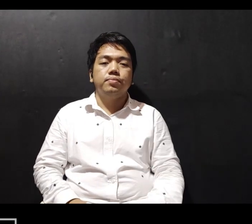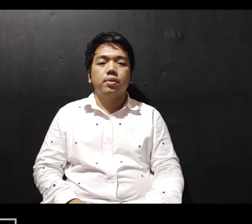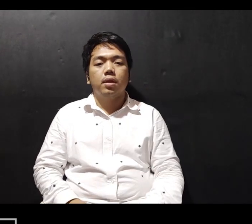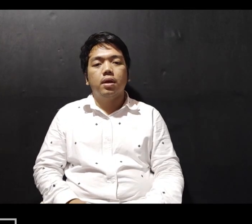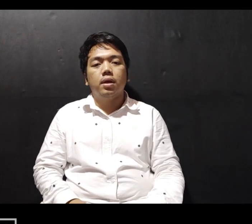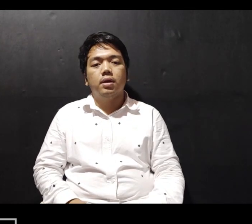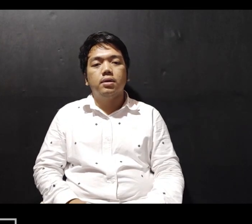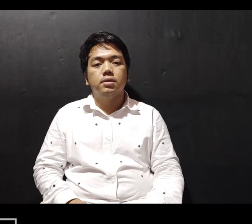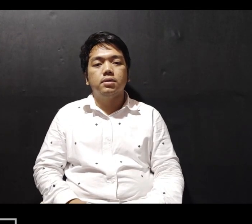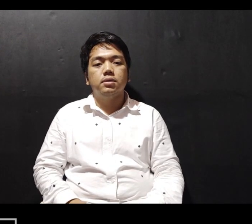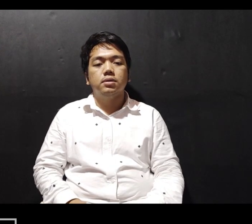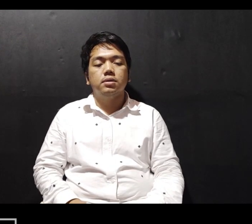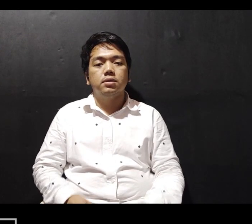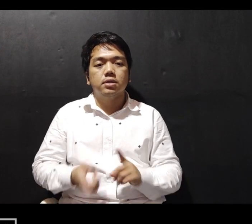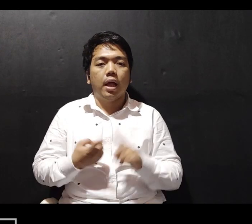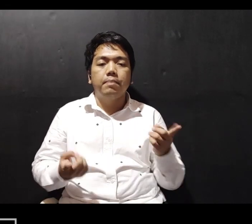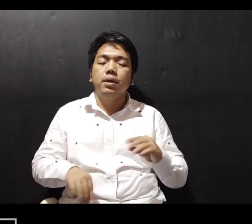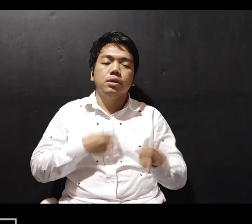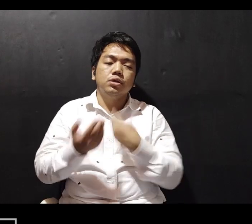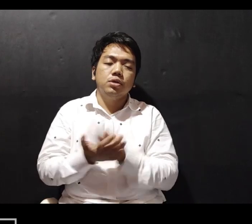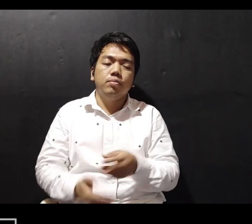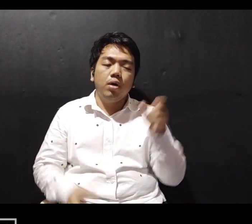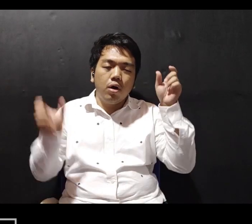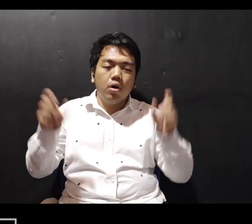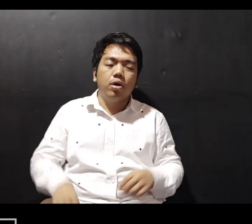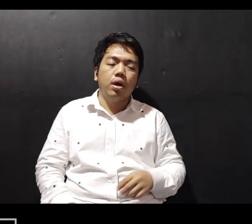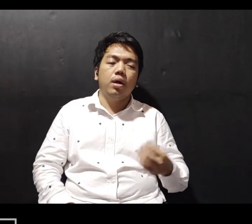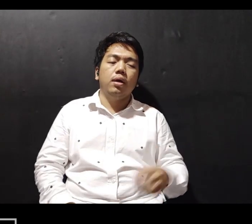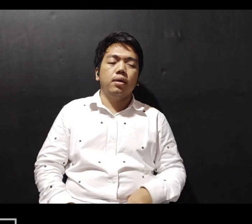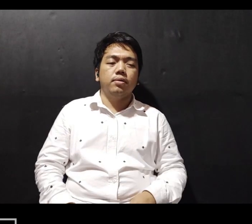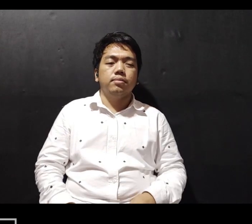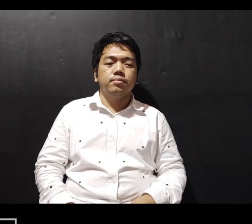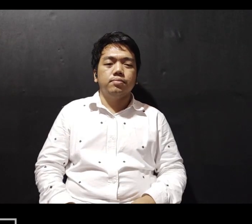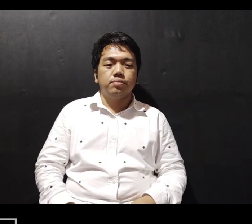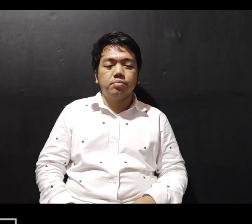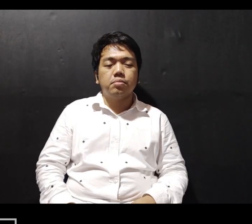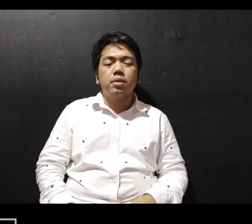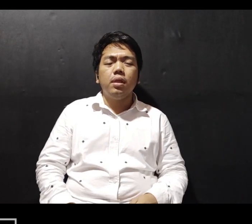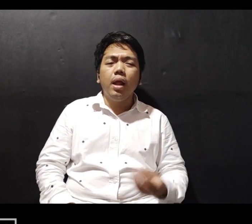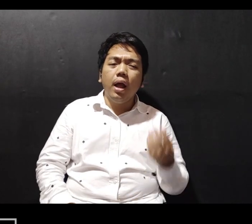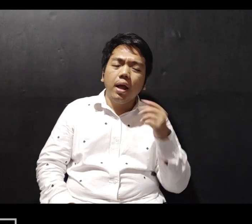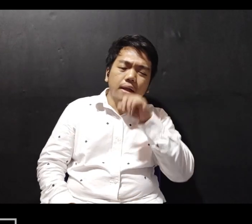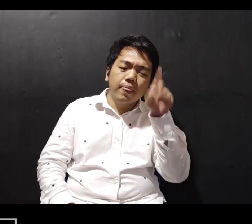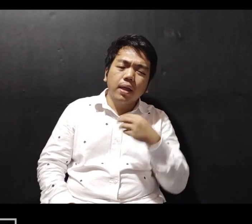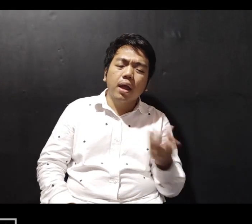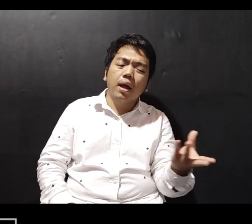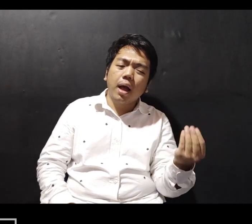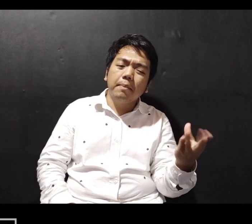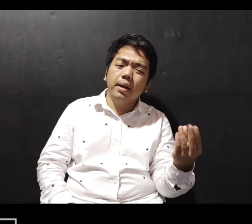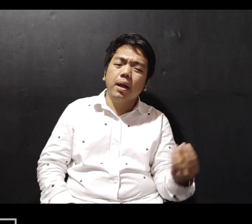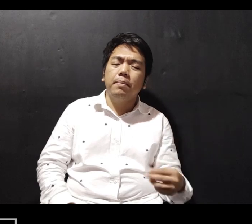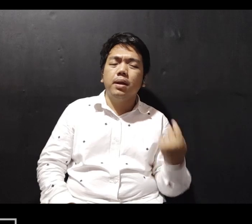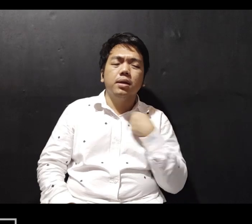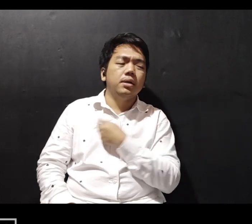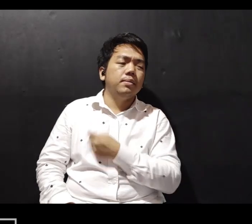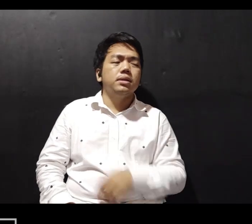lagi. Kapan Tuhan saya dapat travel lagi. Kapan Tuhan saya dapat menjadi kuat. Saya tidak perlu khawatir lagi akan penyakit